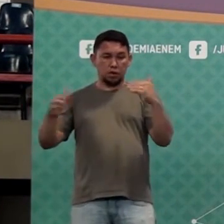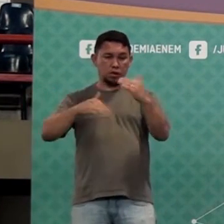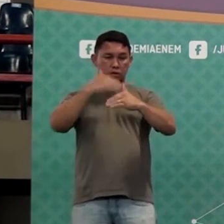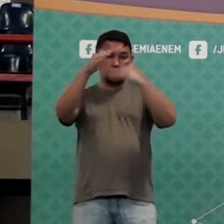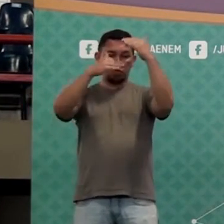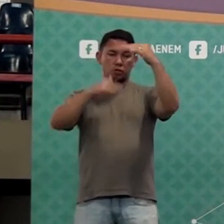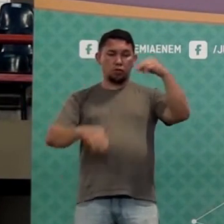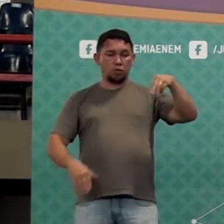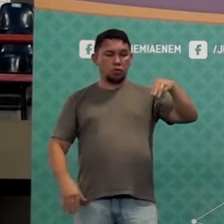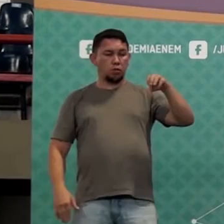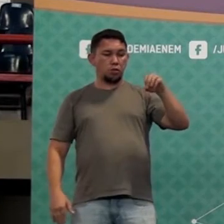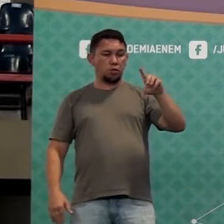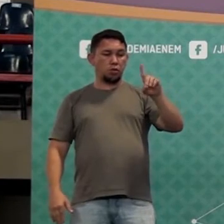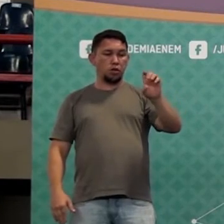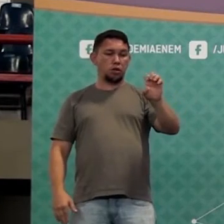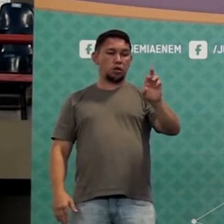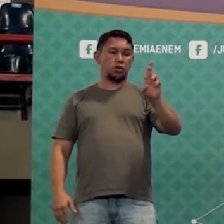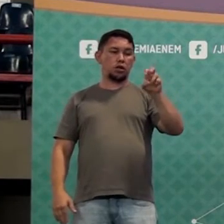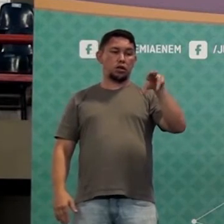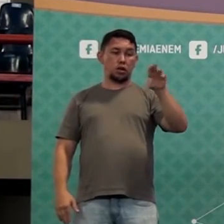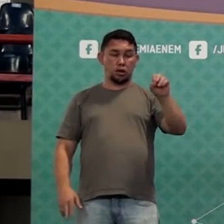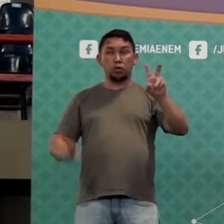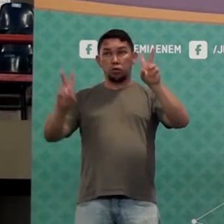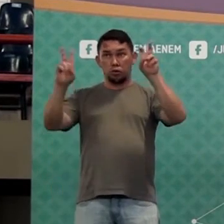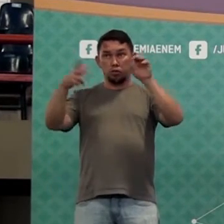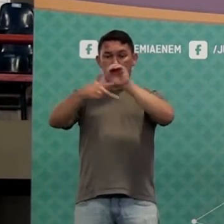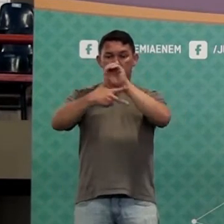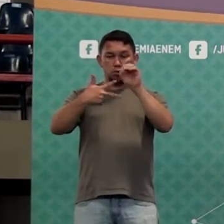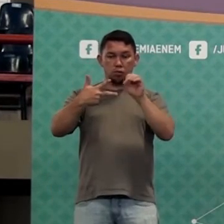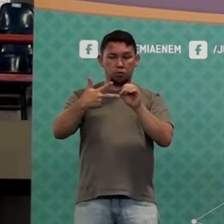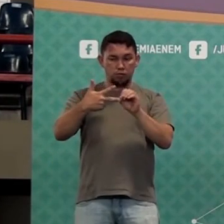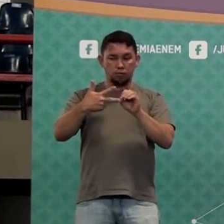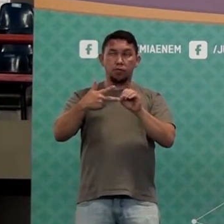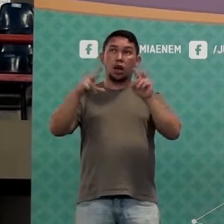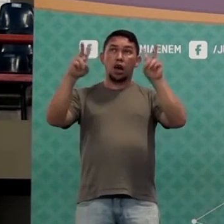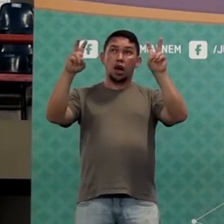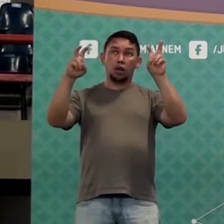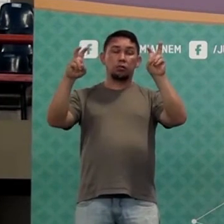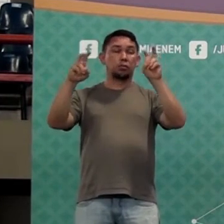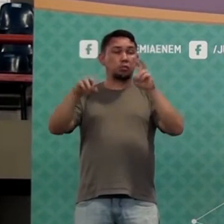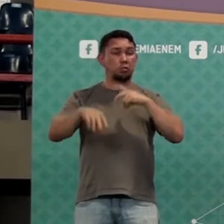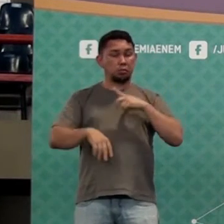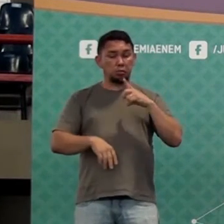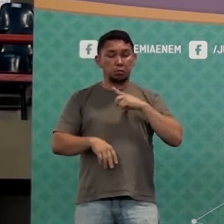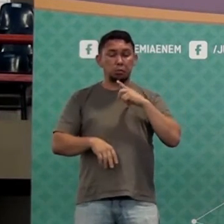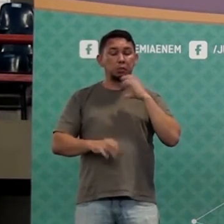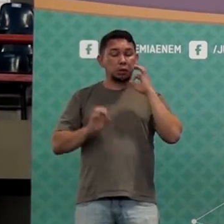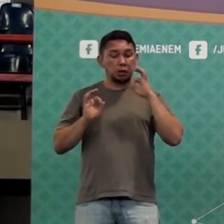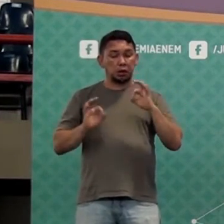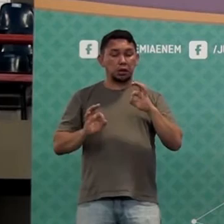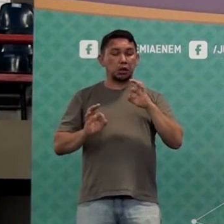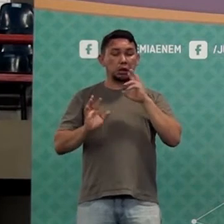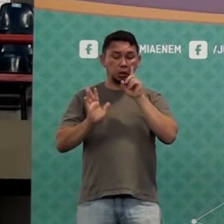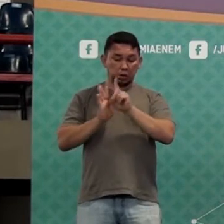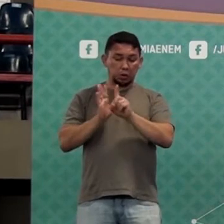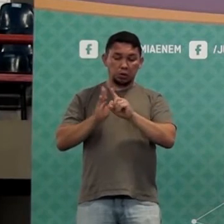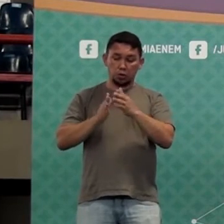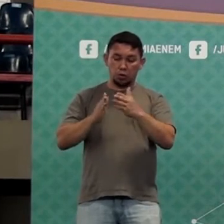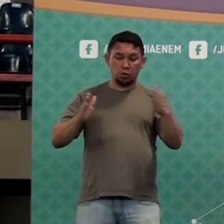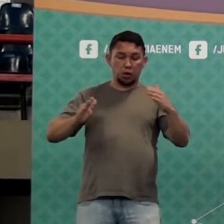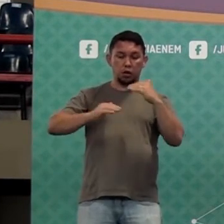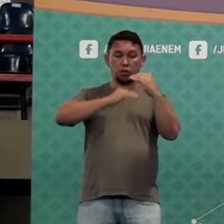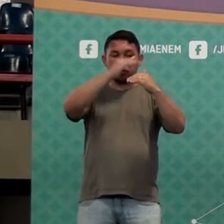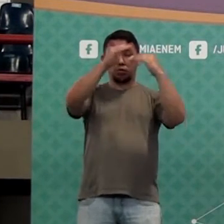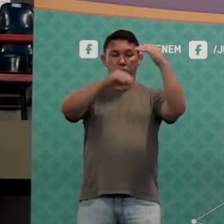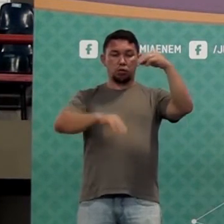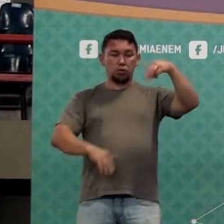certo? Dos nossos temas do Enem, é um dos temas que a gente tem como certo, é o período da idade